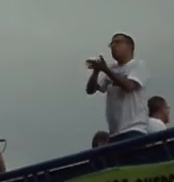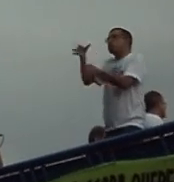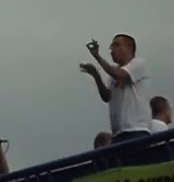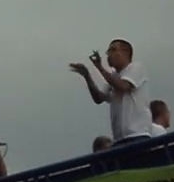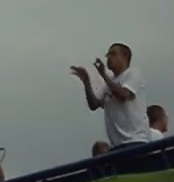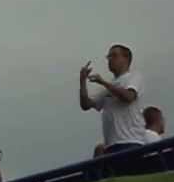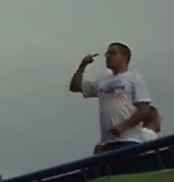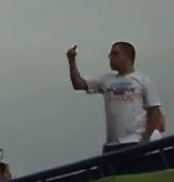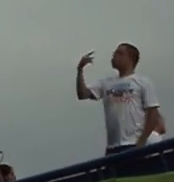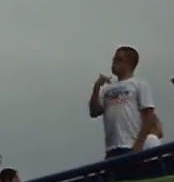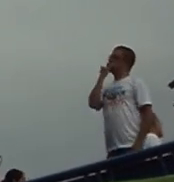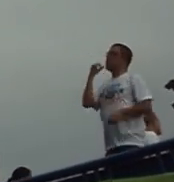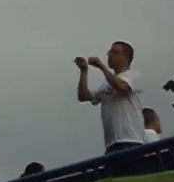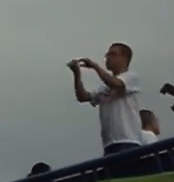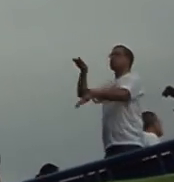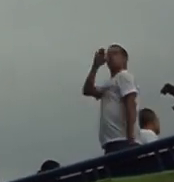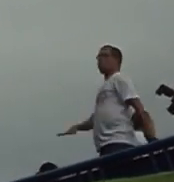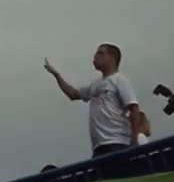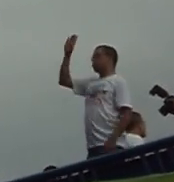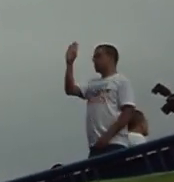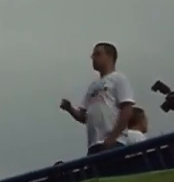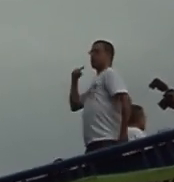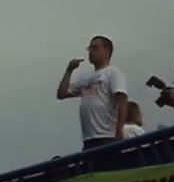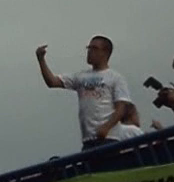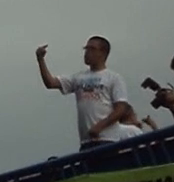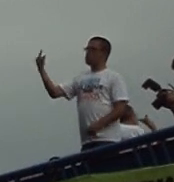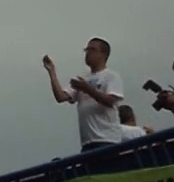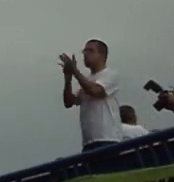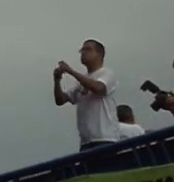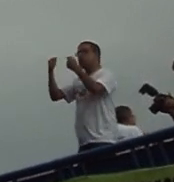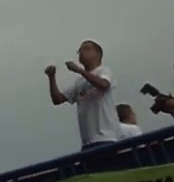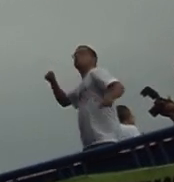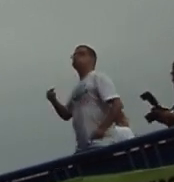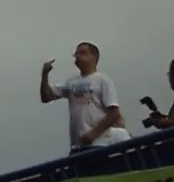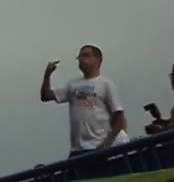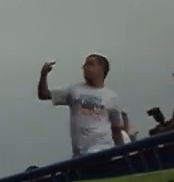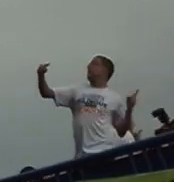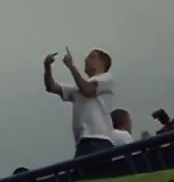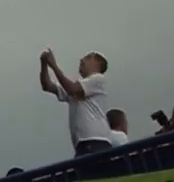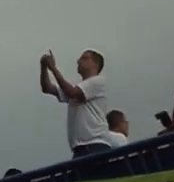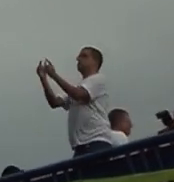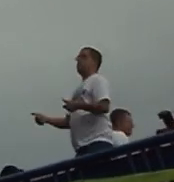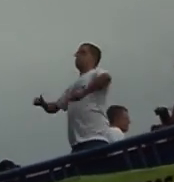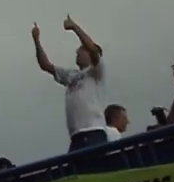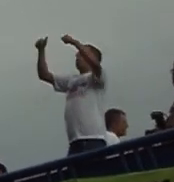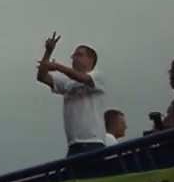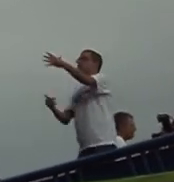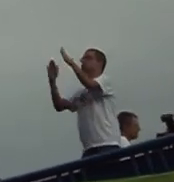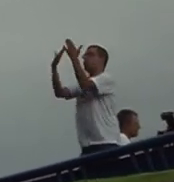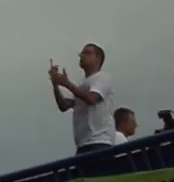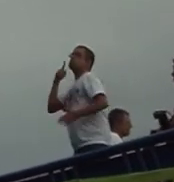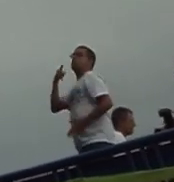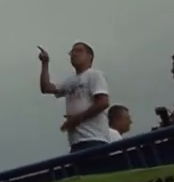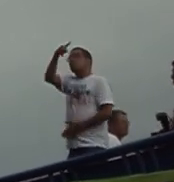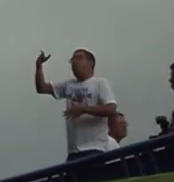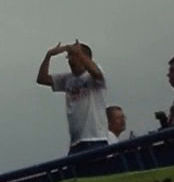é sério, muito grave, falta de respeito, falta de organização em todo o Brasil, está negativa a atuação educacional em relação às pessoas